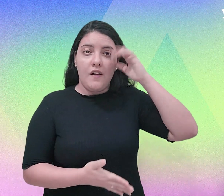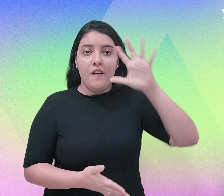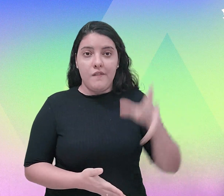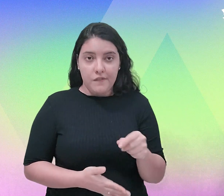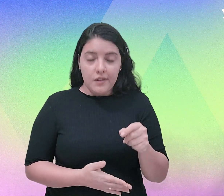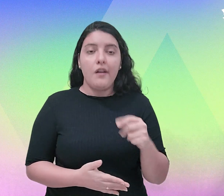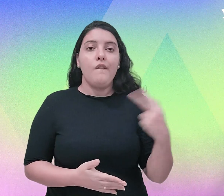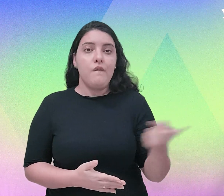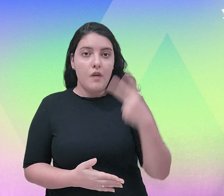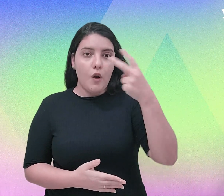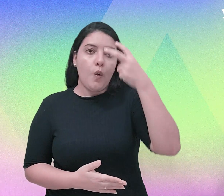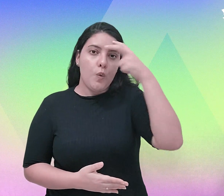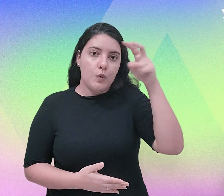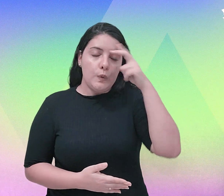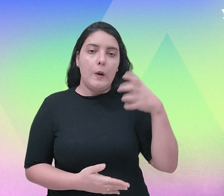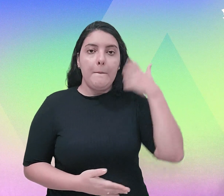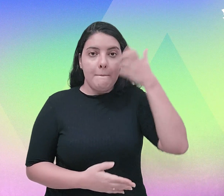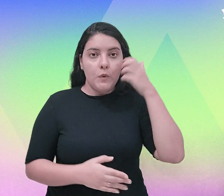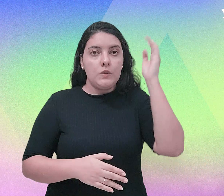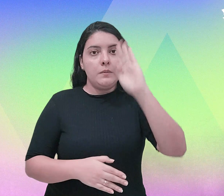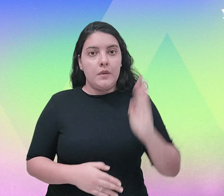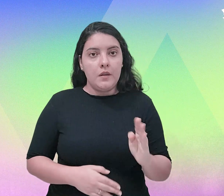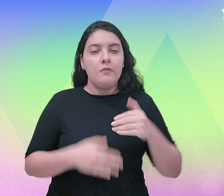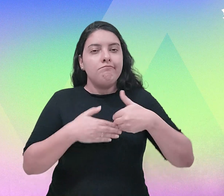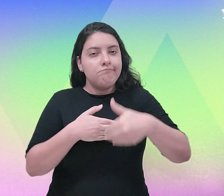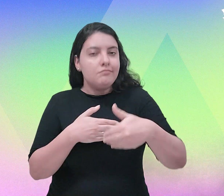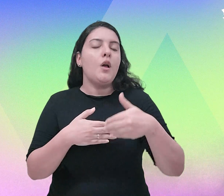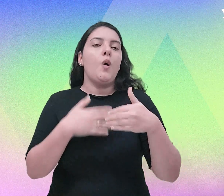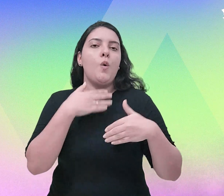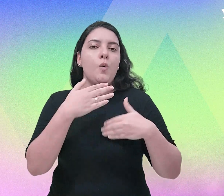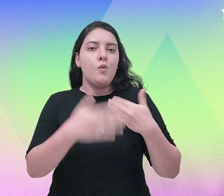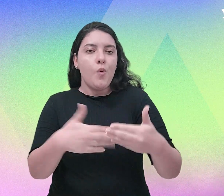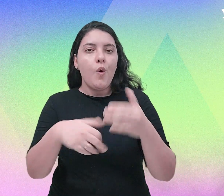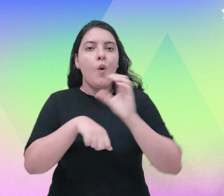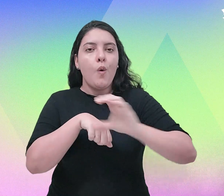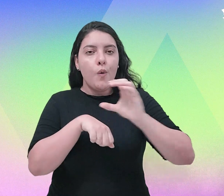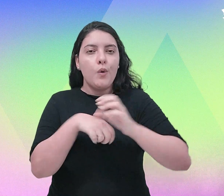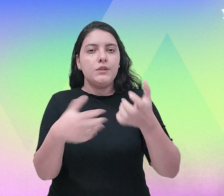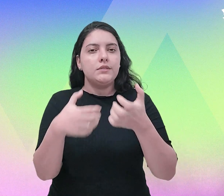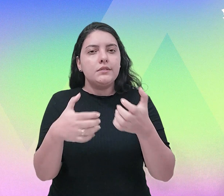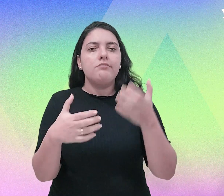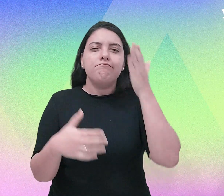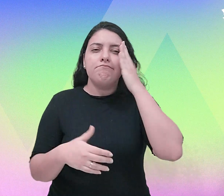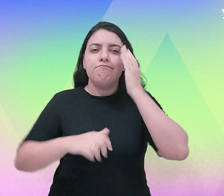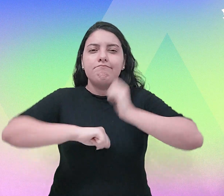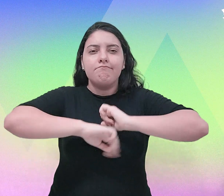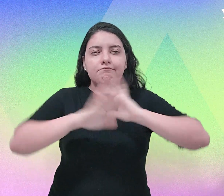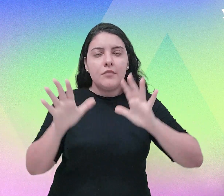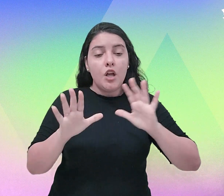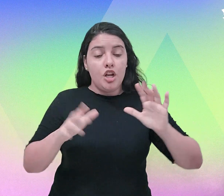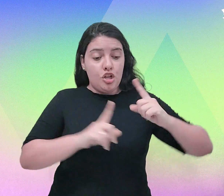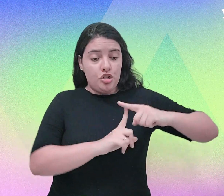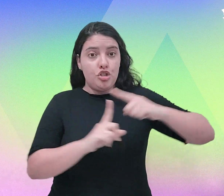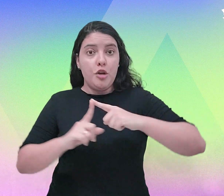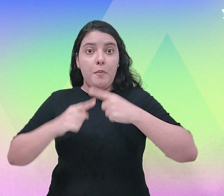e música brasileira partindo disso o curso Busca realizar uma inversão sobre o conjunto de instrumentos típicos dessa